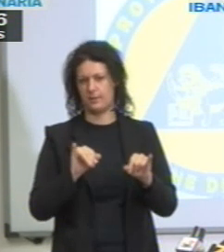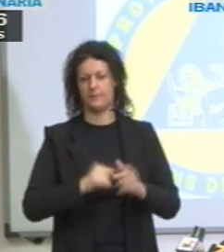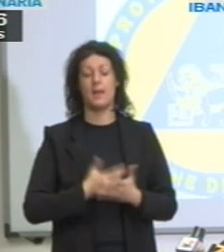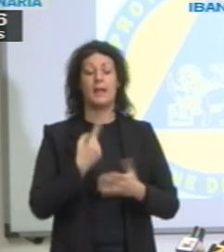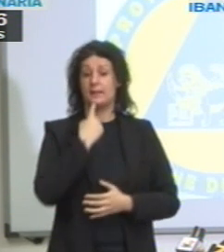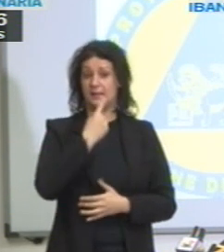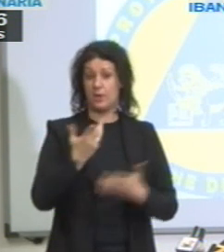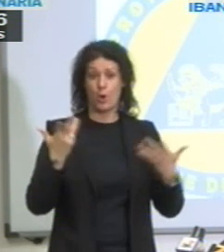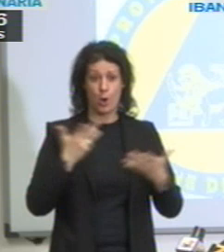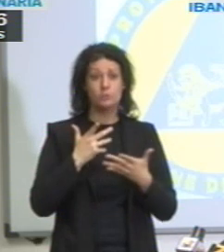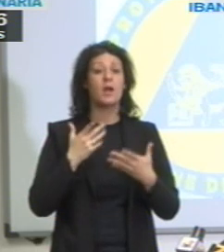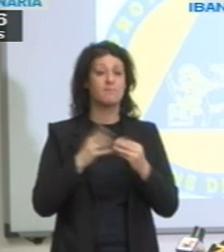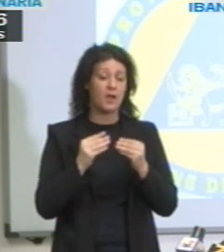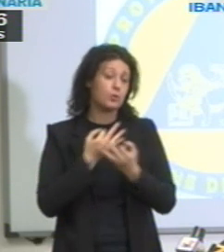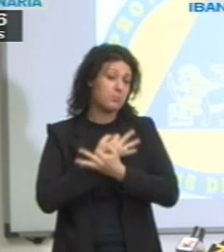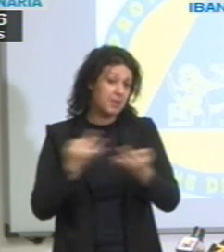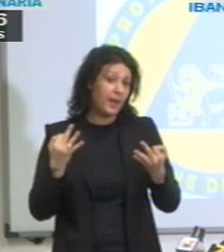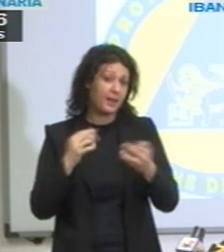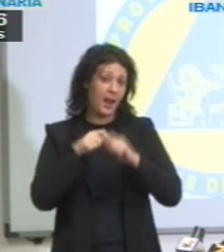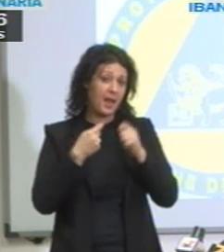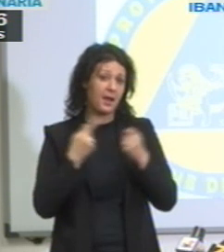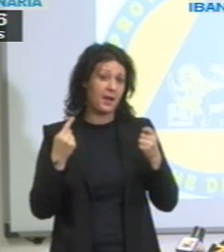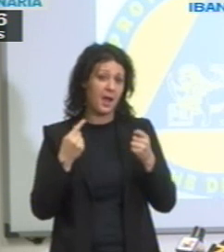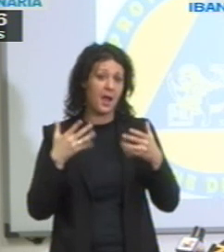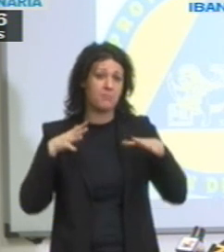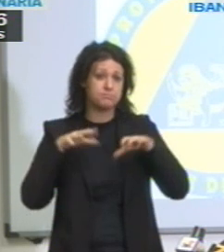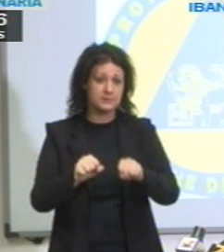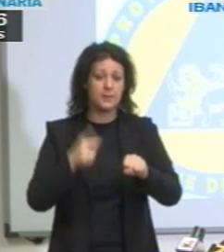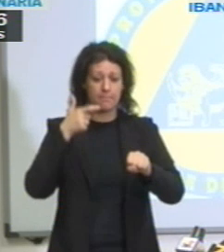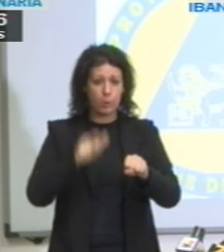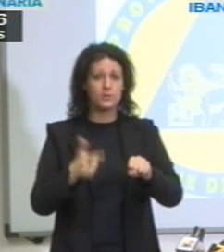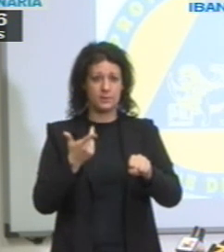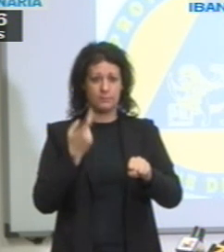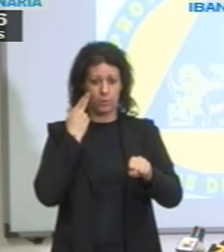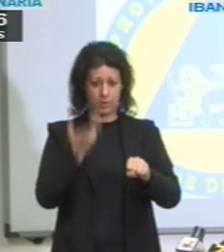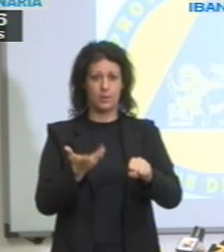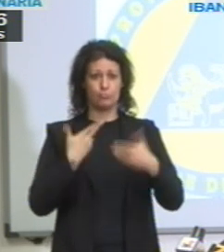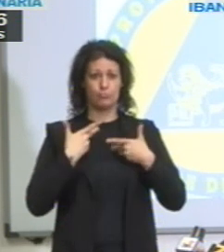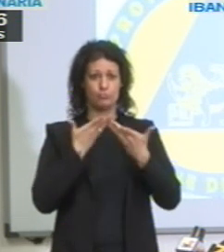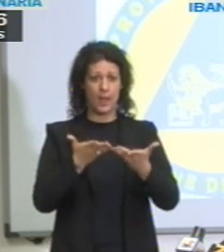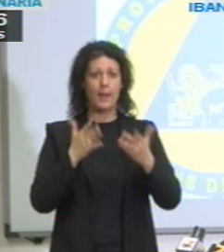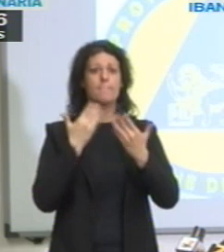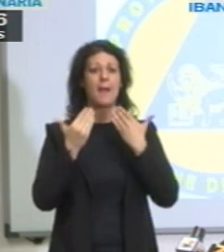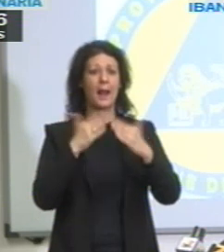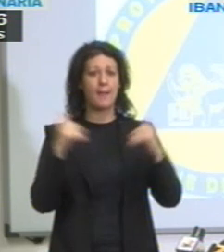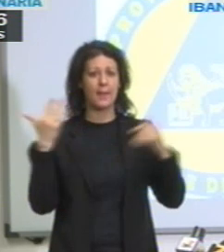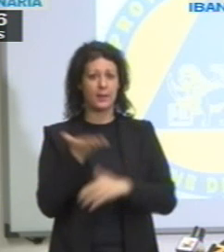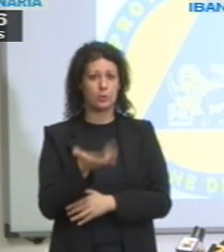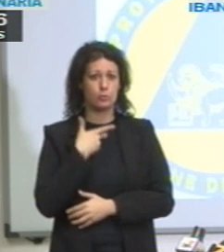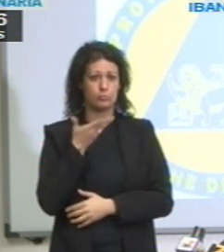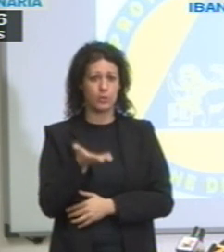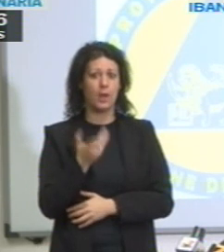Dico che secondo me ha fatto bene, ha posto la questione. Tutti si sono accorti che esiste un Parlamento e tutti si sono accorti delle questioni poste. Peraltro posso